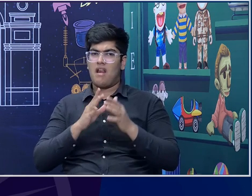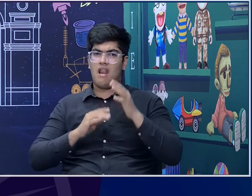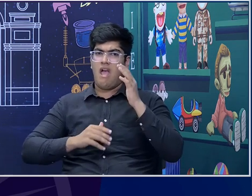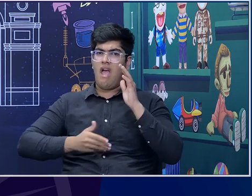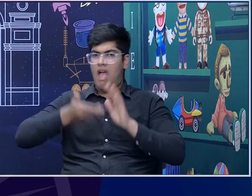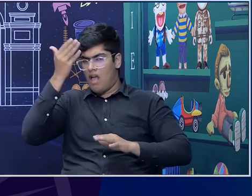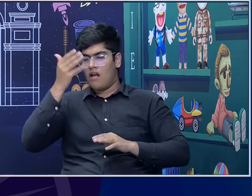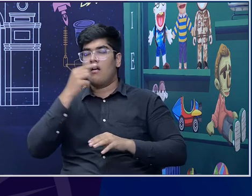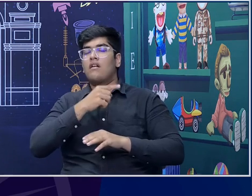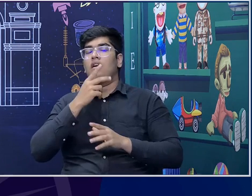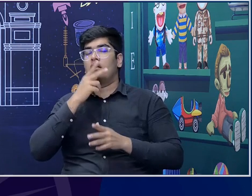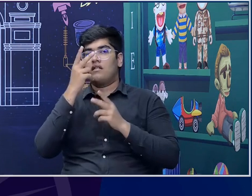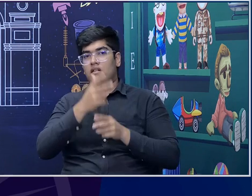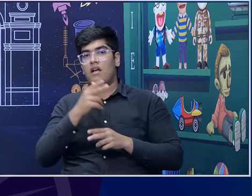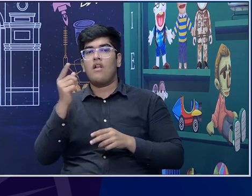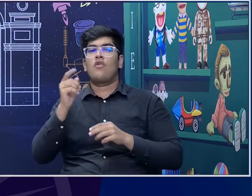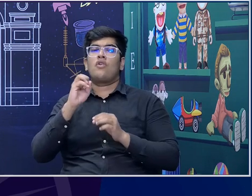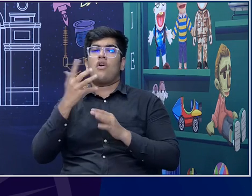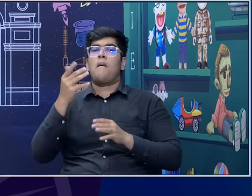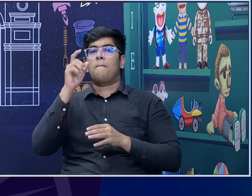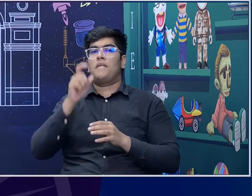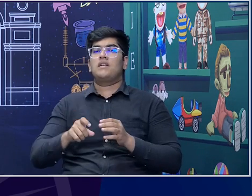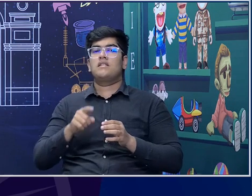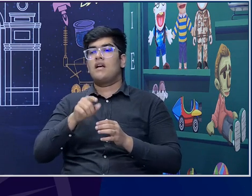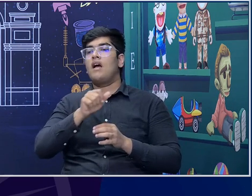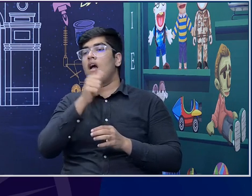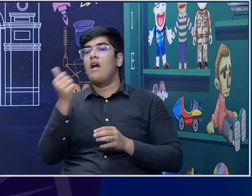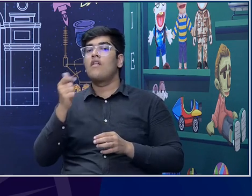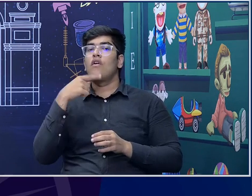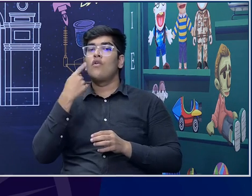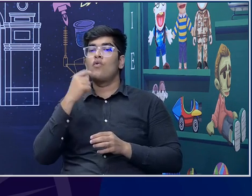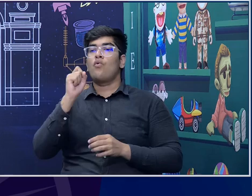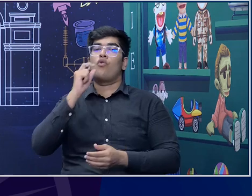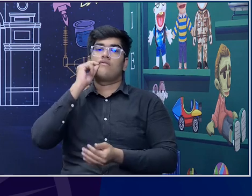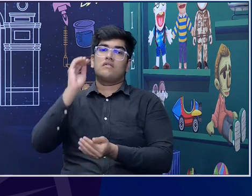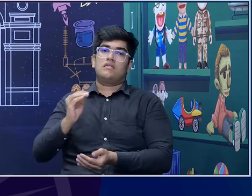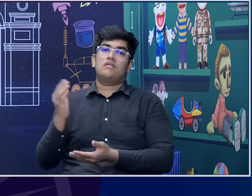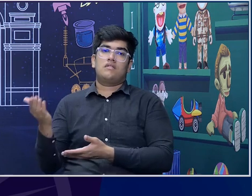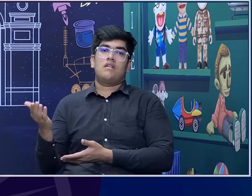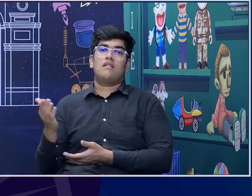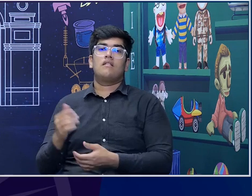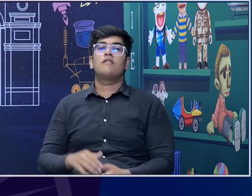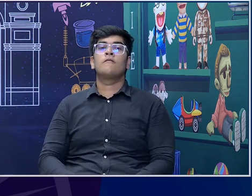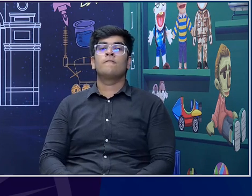बताया वहां यजंस उस समय और कौन था उनका एक बेटा भी था हॉं